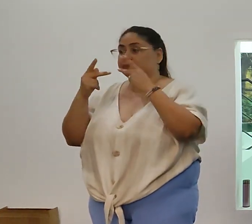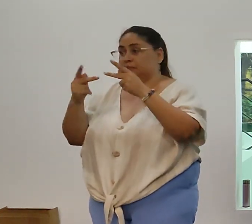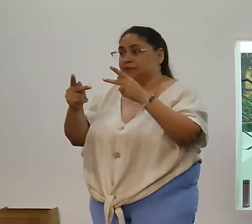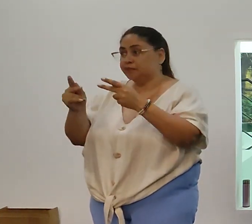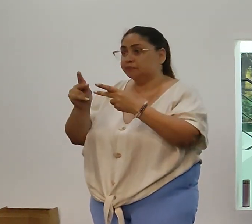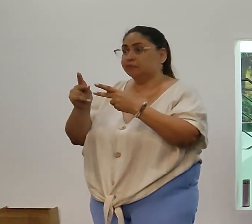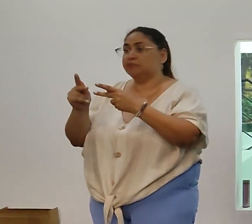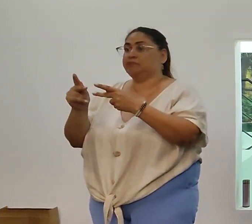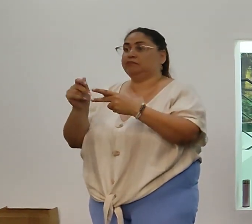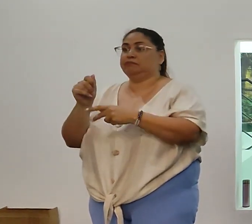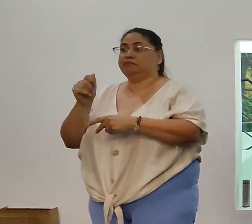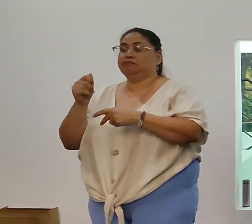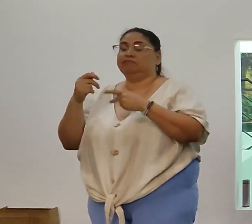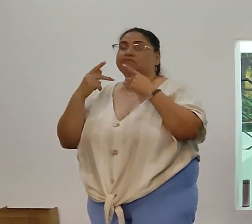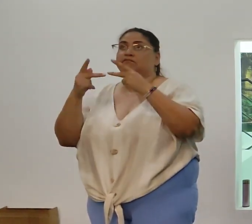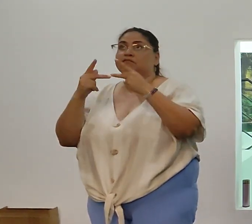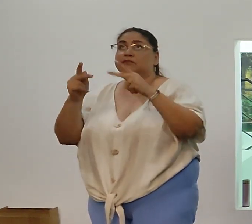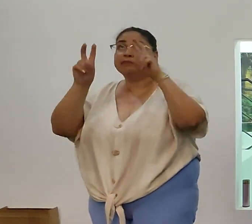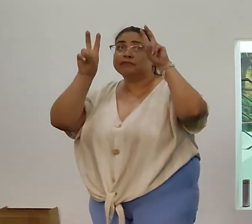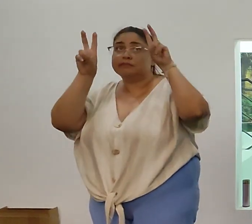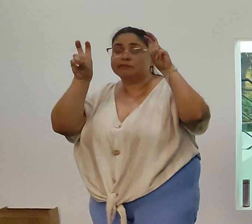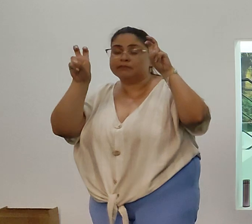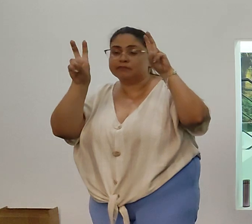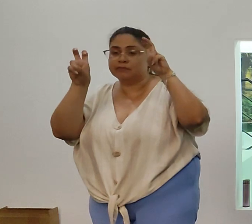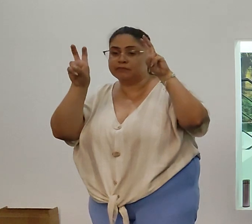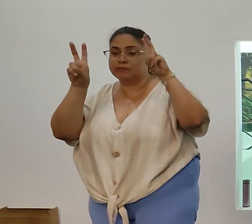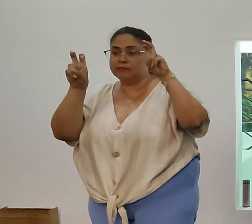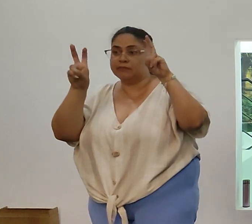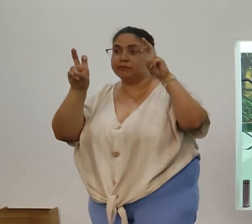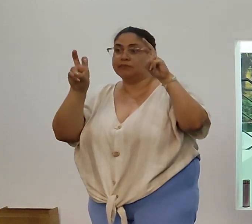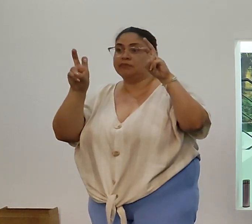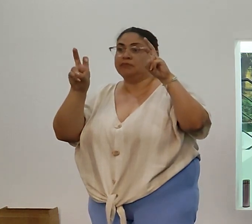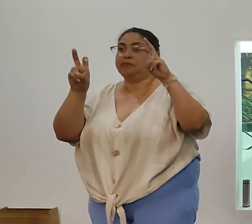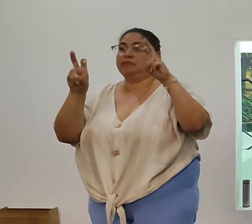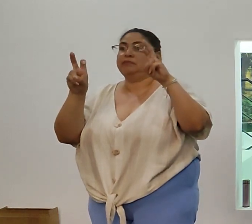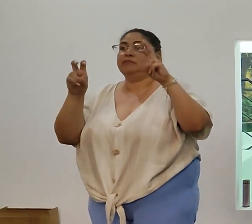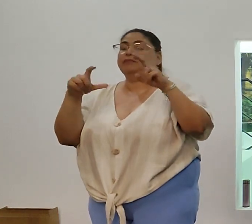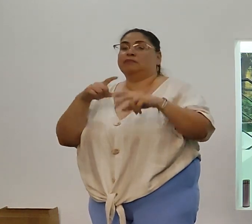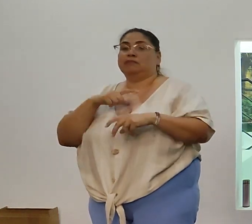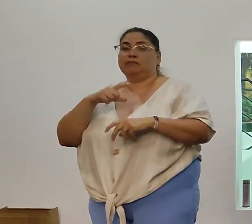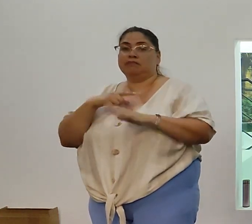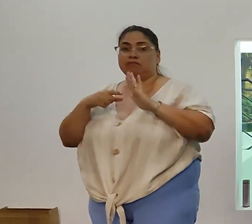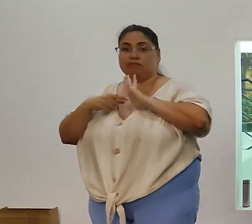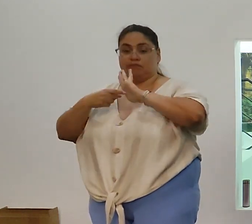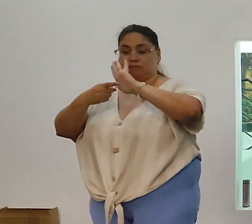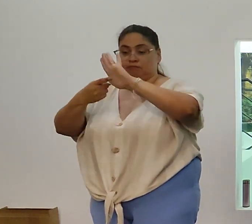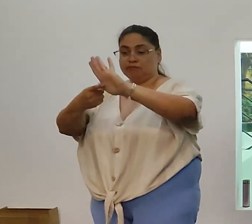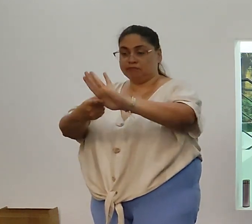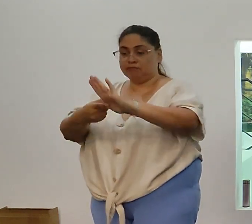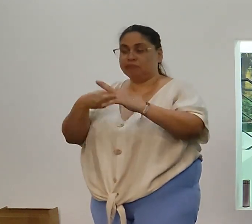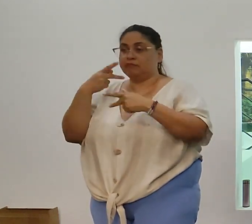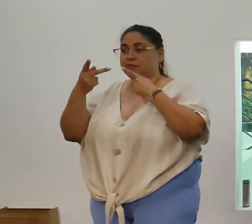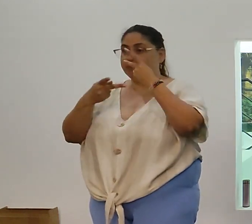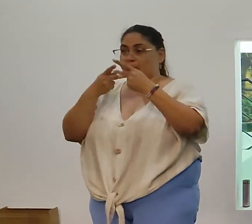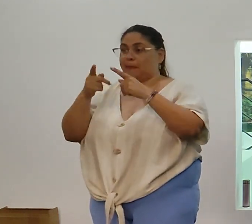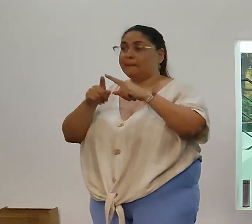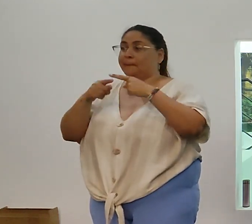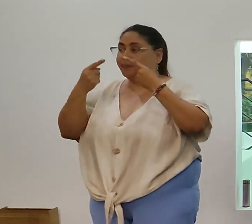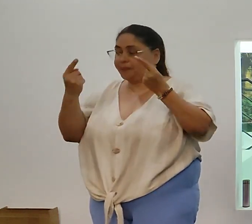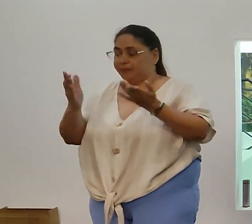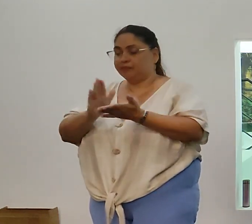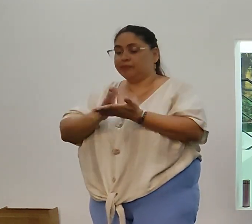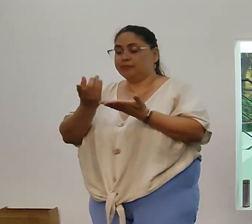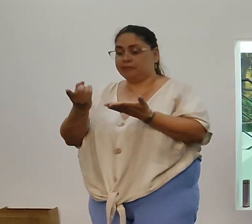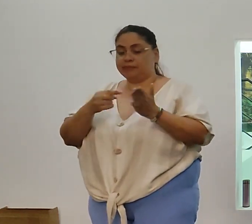para ninguém, embora esse tema não esteja na moda, ele está na Bíblia. E